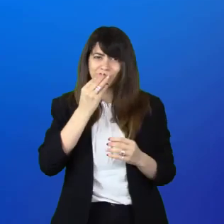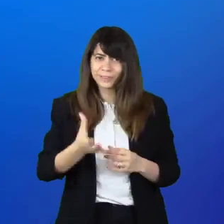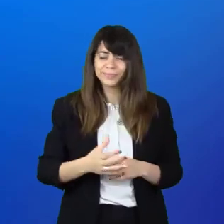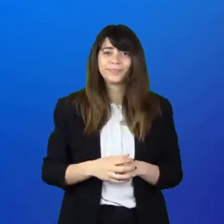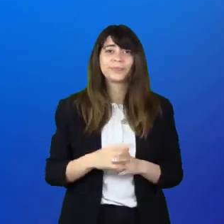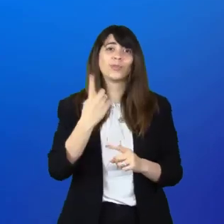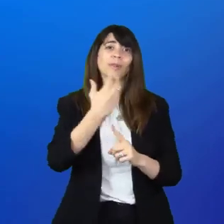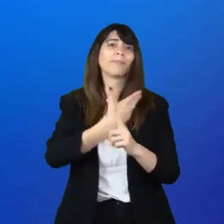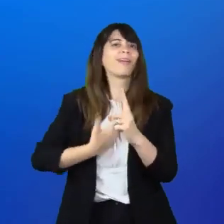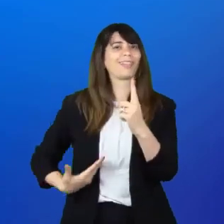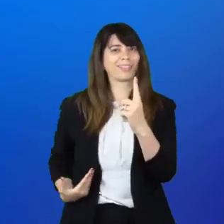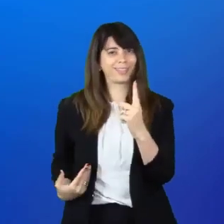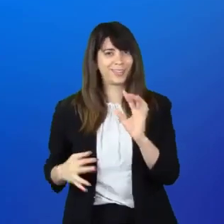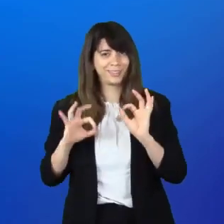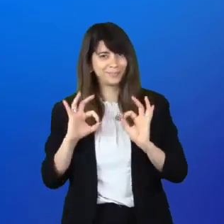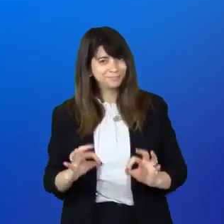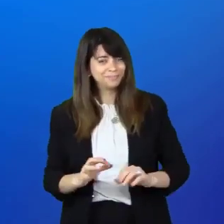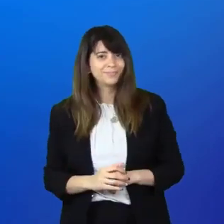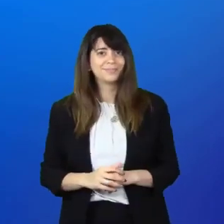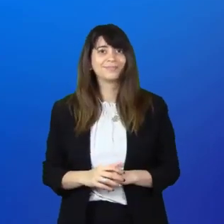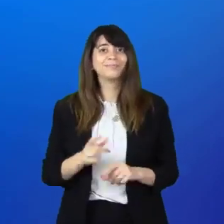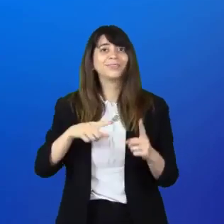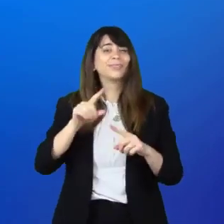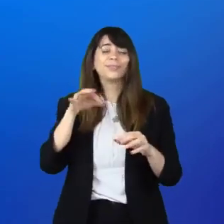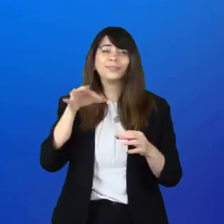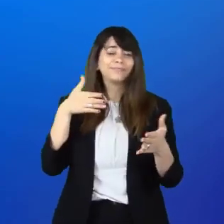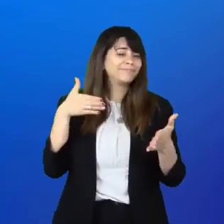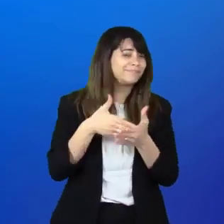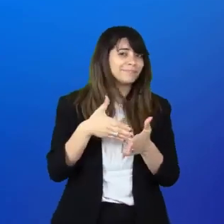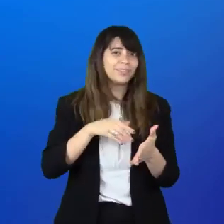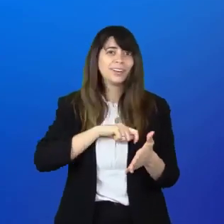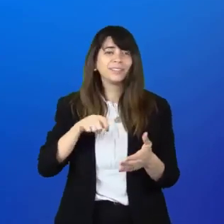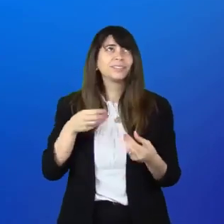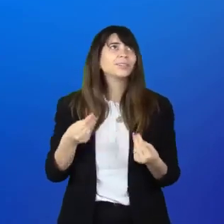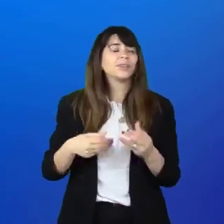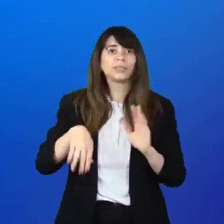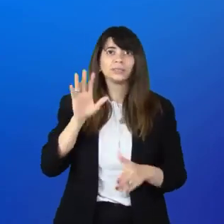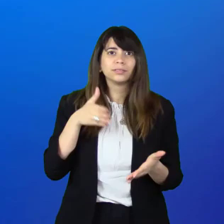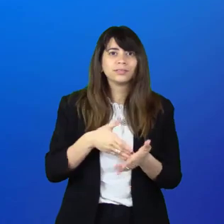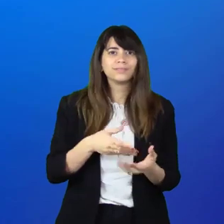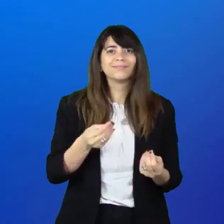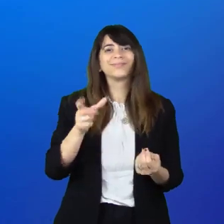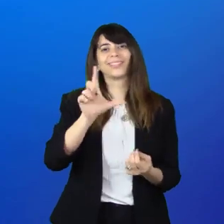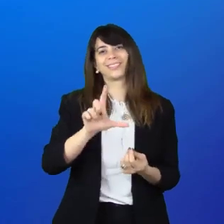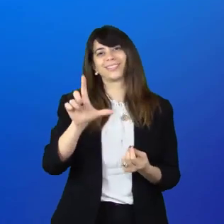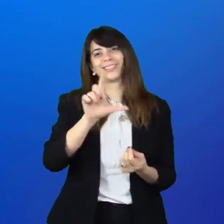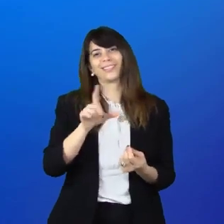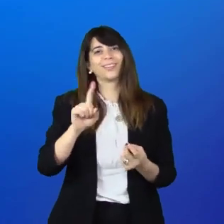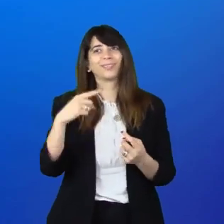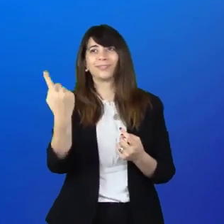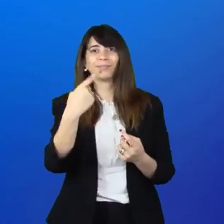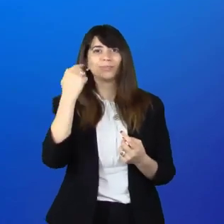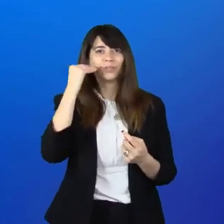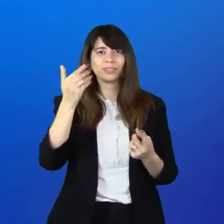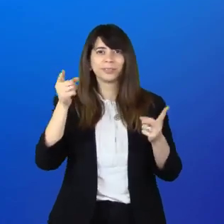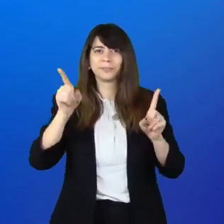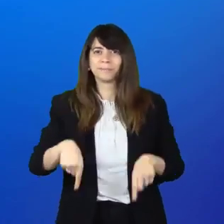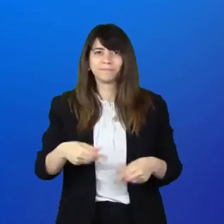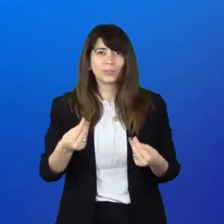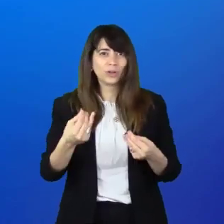nos iba bárbaro, era muy bueno. Teníamos solamente una maestra. Dentro de La Valleja, el momento en el que sentí la barrera más